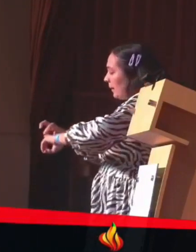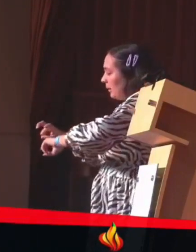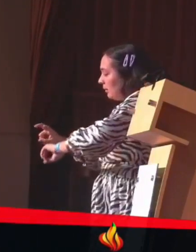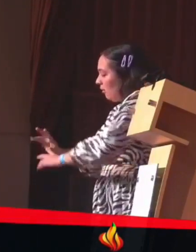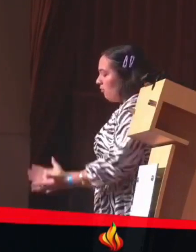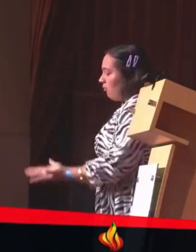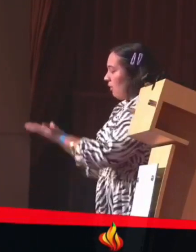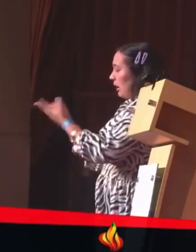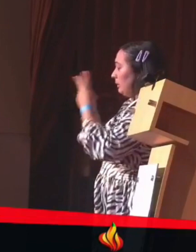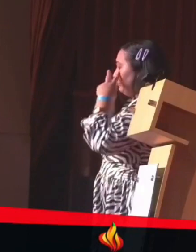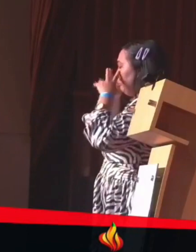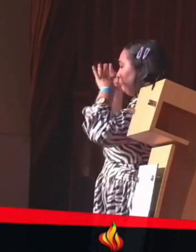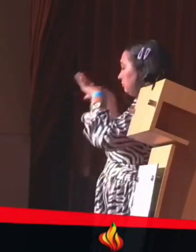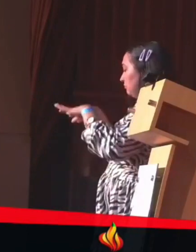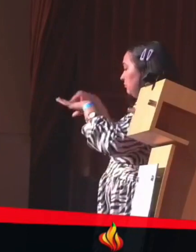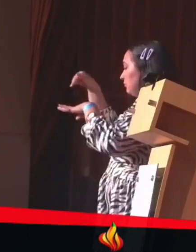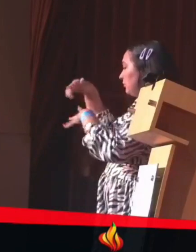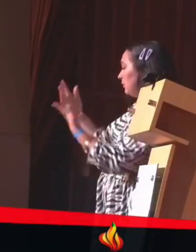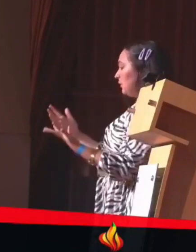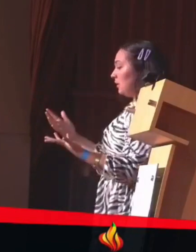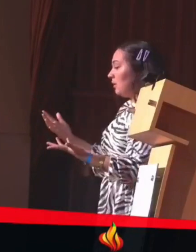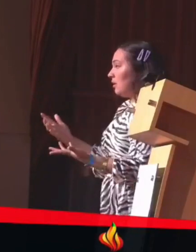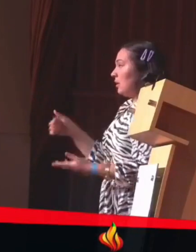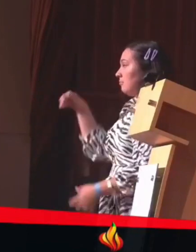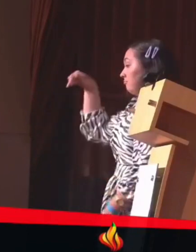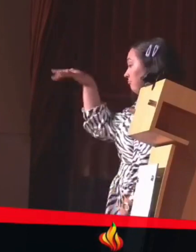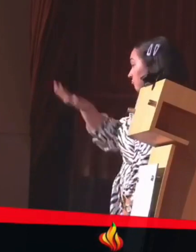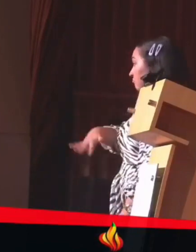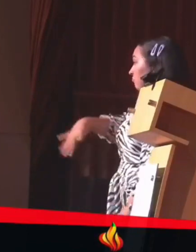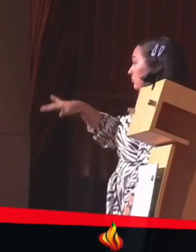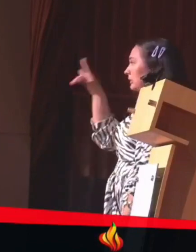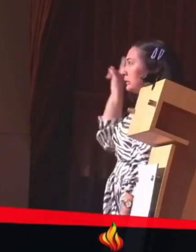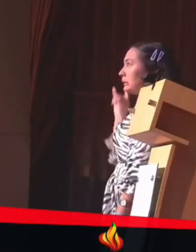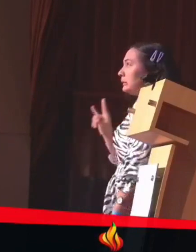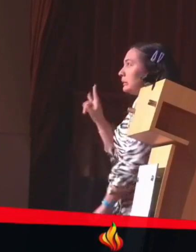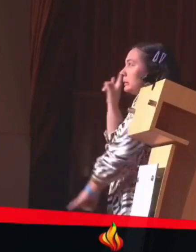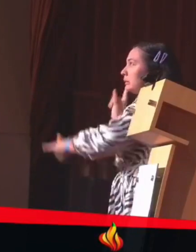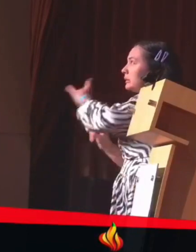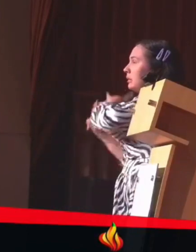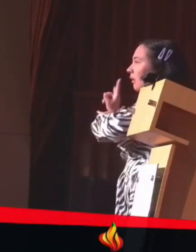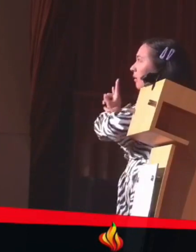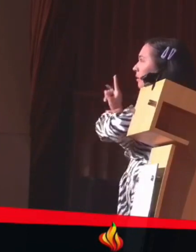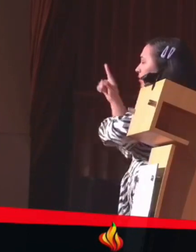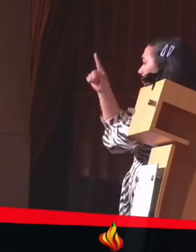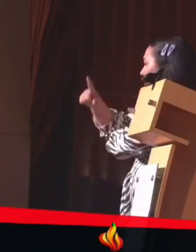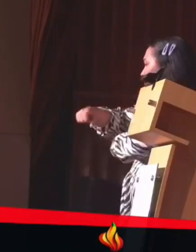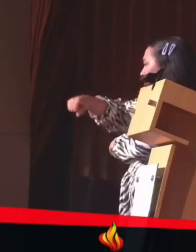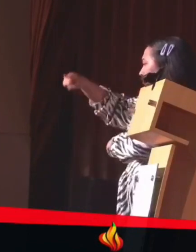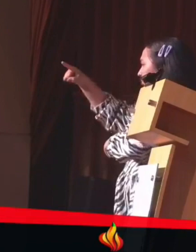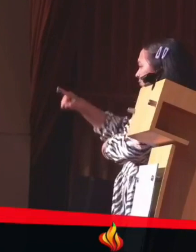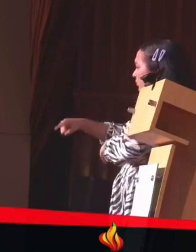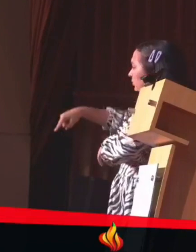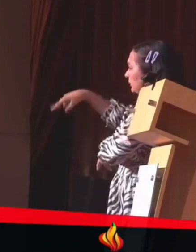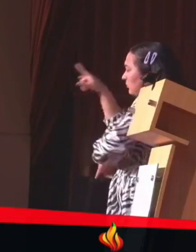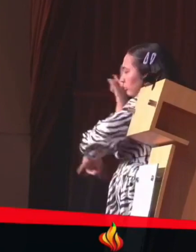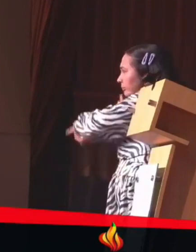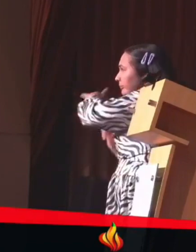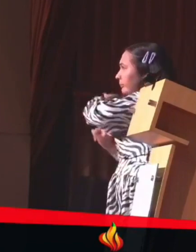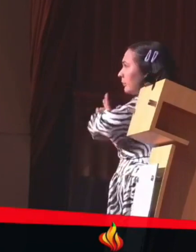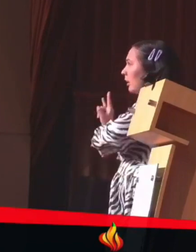un huracán, un tsunami, avalanchas, tornados, generan diferentes